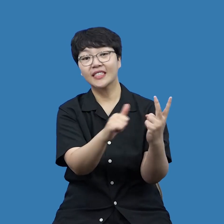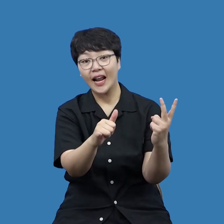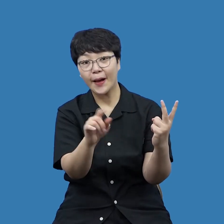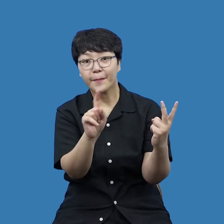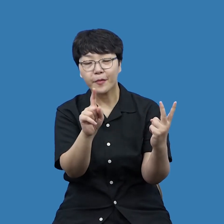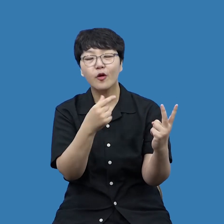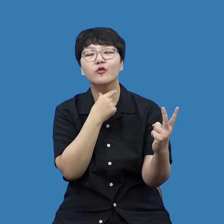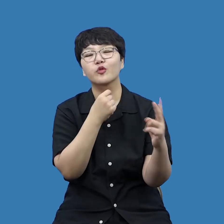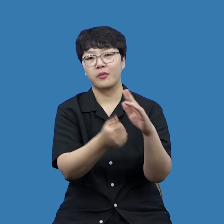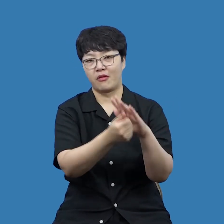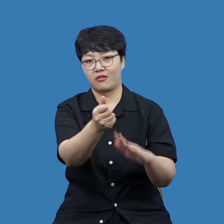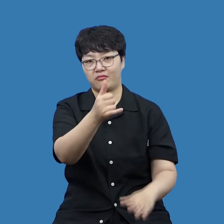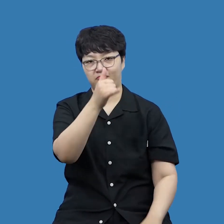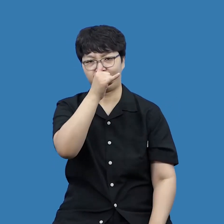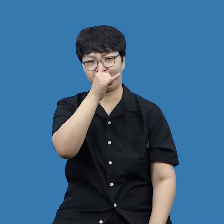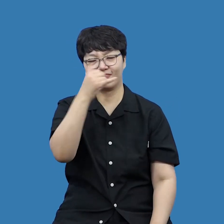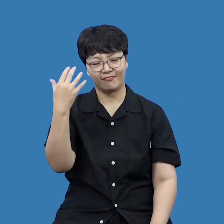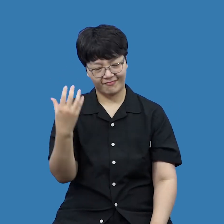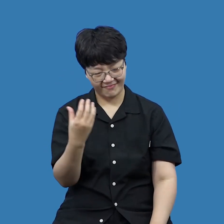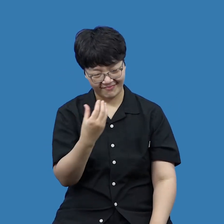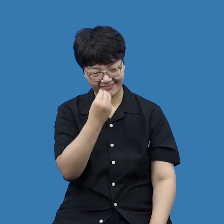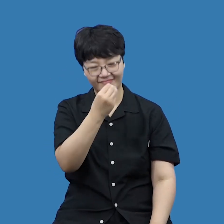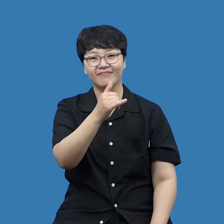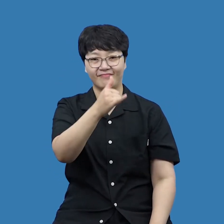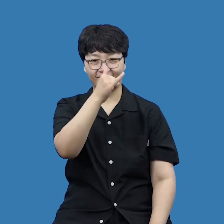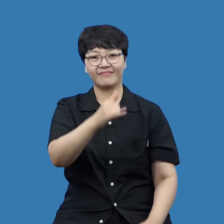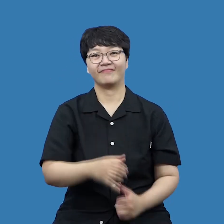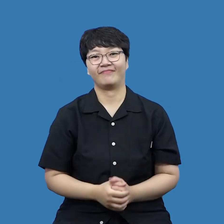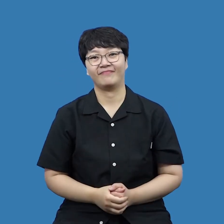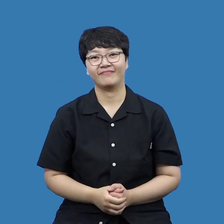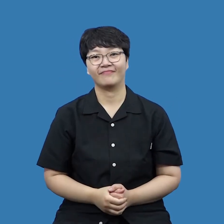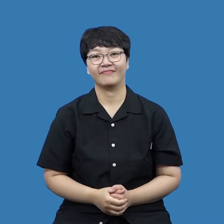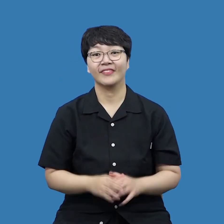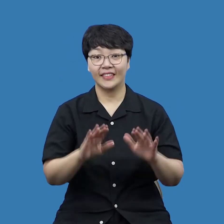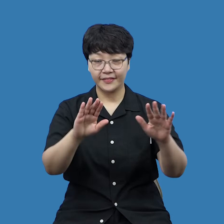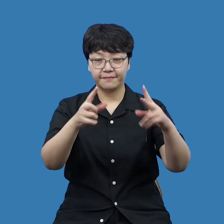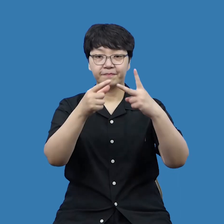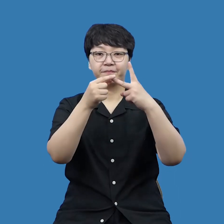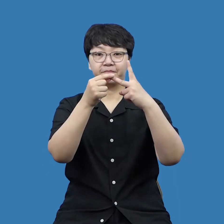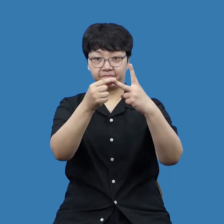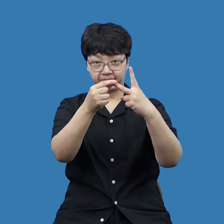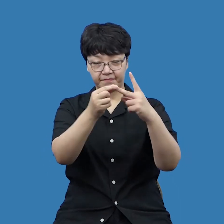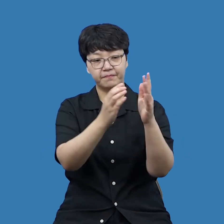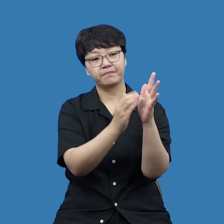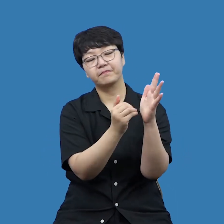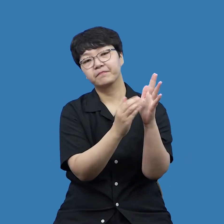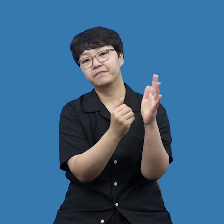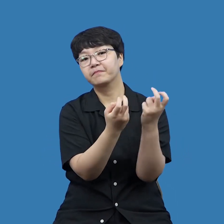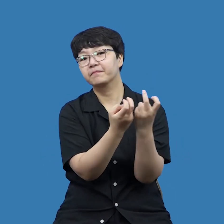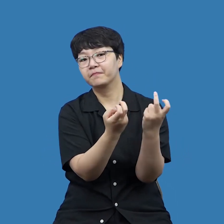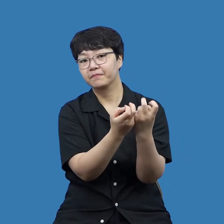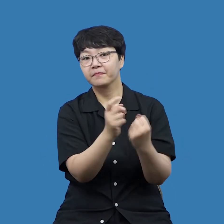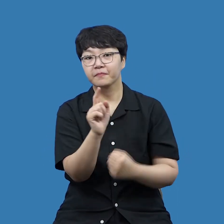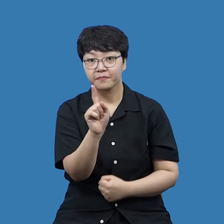경건하게 늙어간 사람들. 자, 그들이 축복의 통로가 된 또 하나의 비밀이 있어요. 두 번째로 성령으로